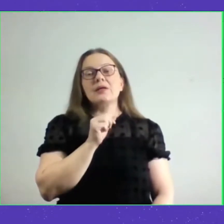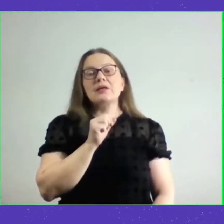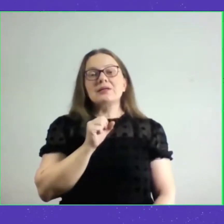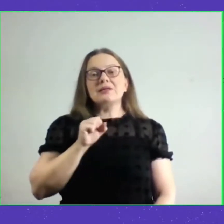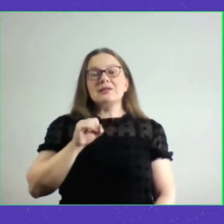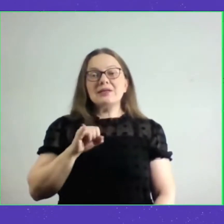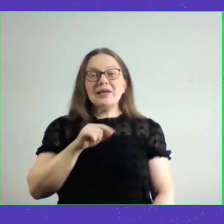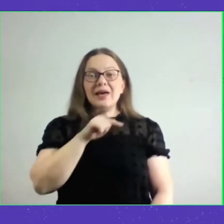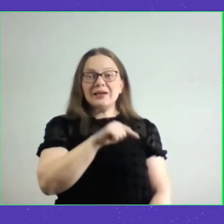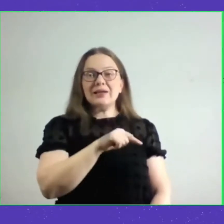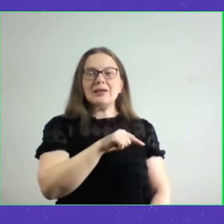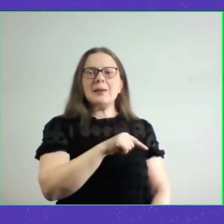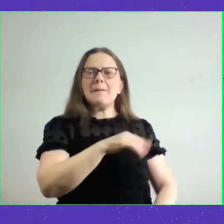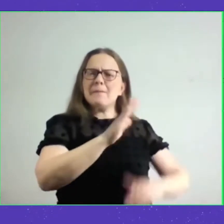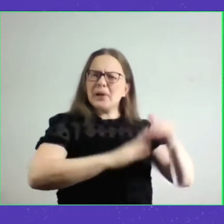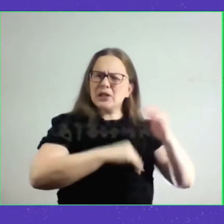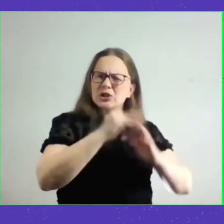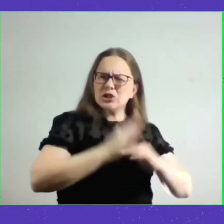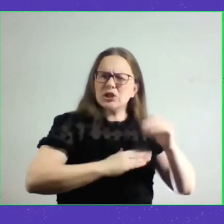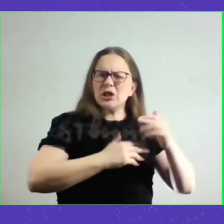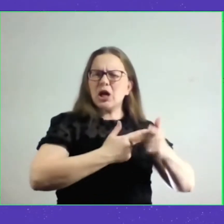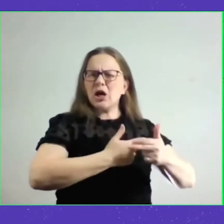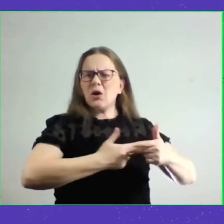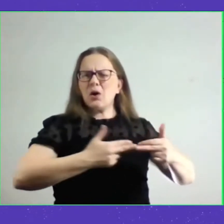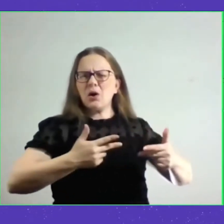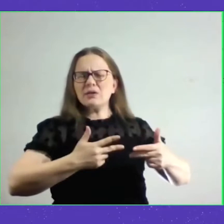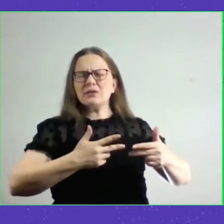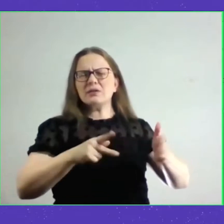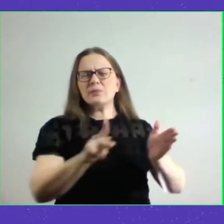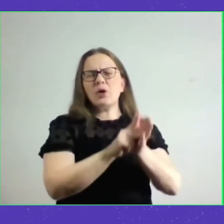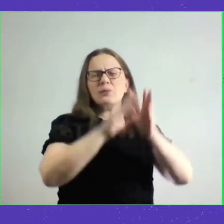dia um familiar seu,